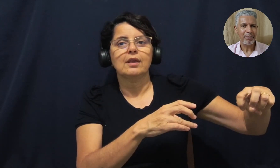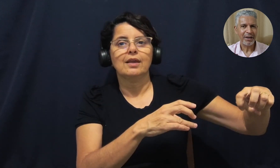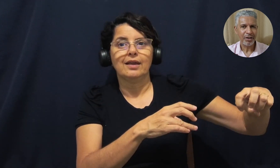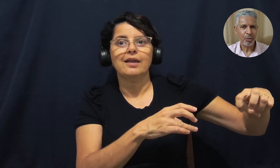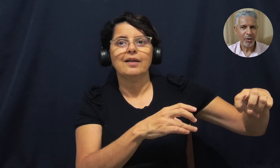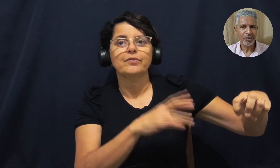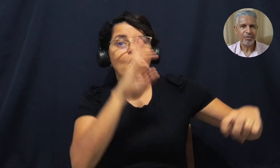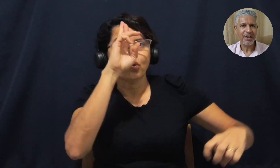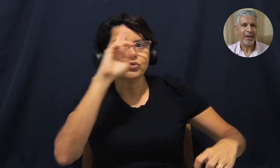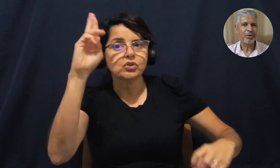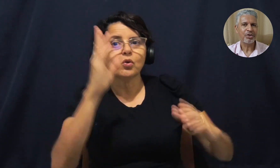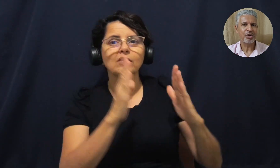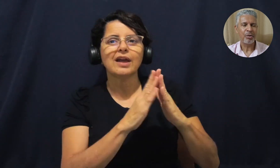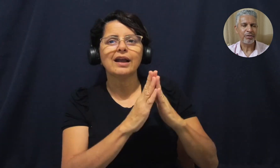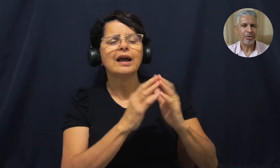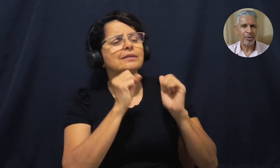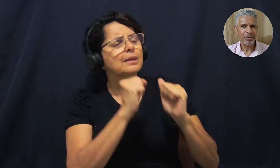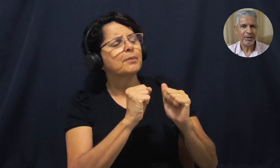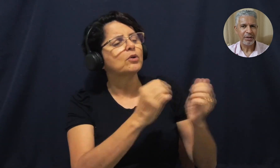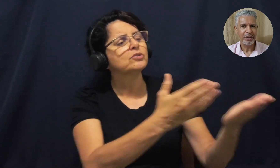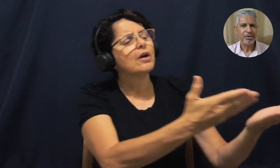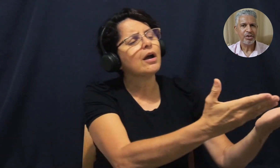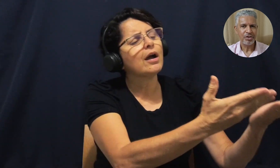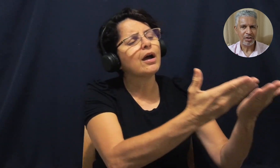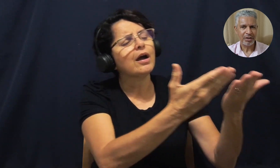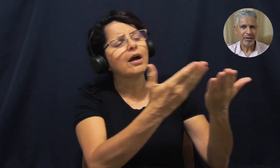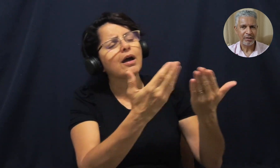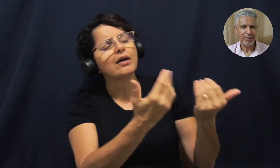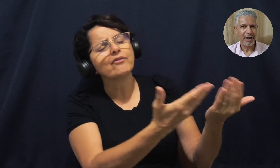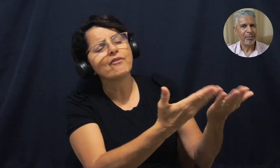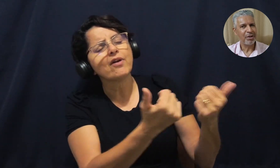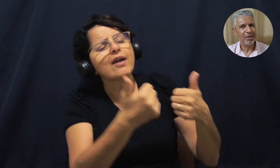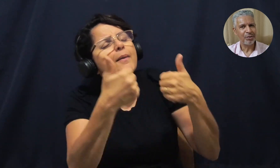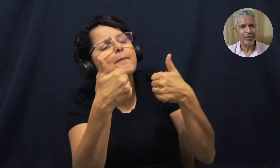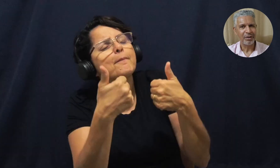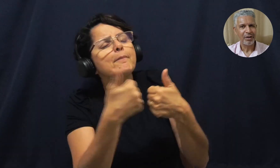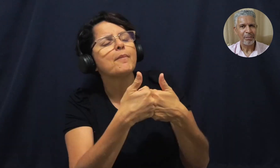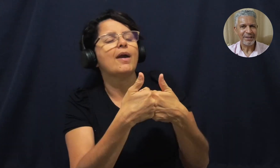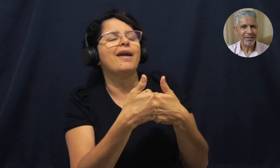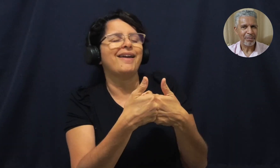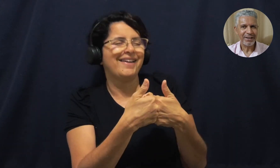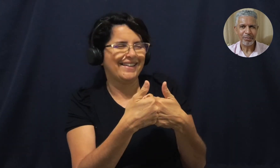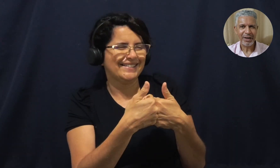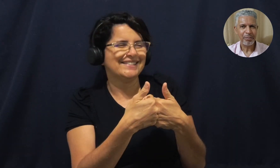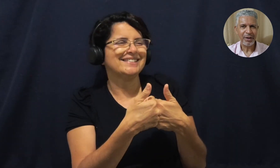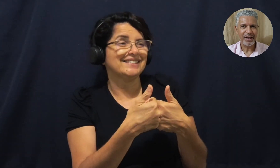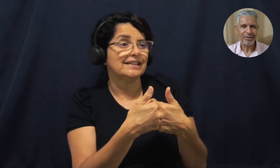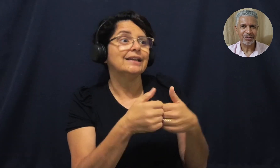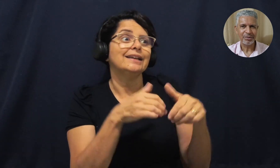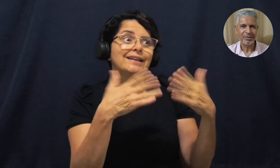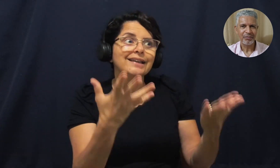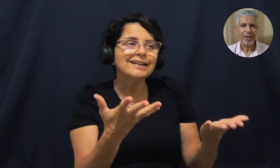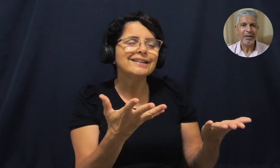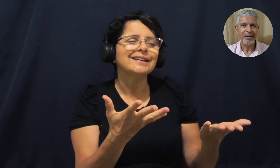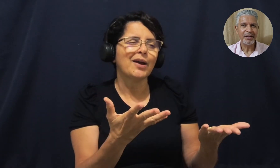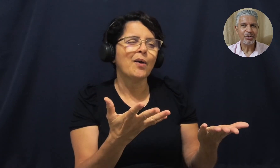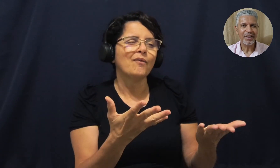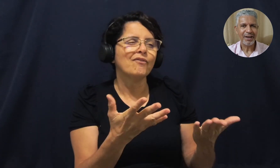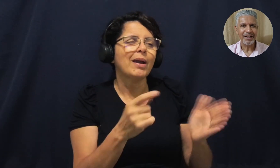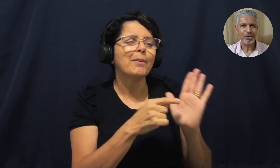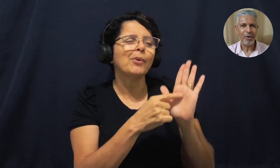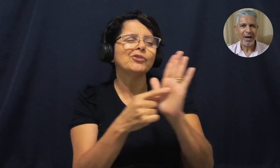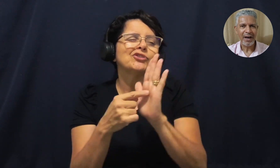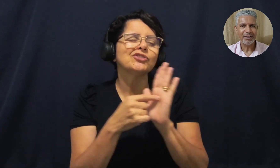lugar para que, quando vier o que te convidou, te diga: amigo, Passa mais para perto,